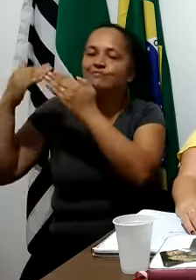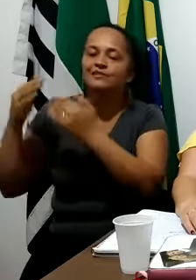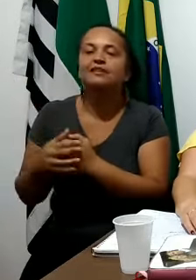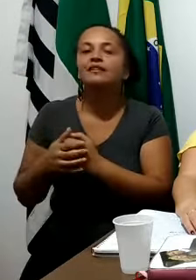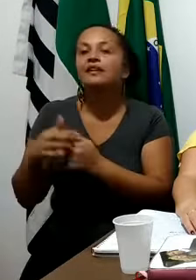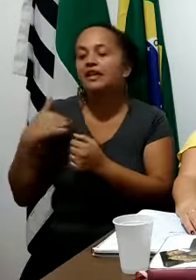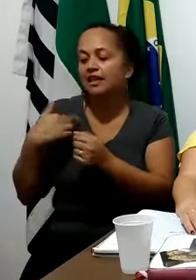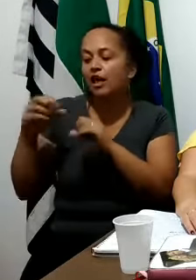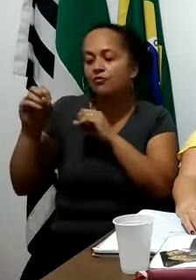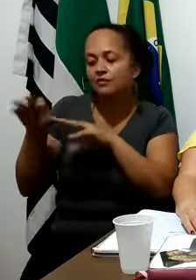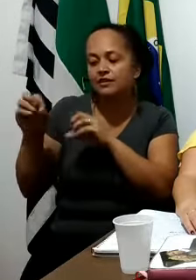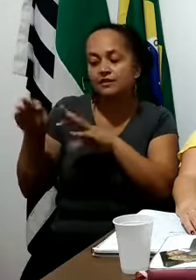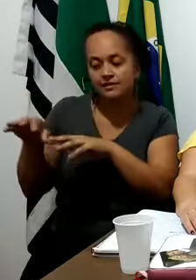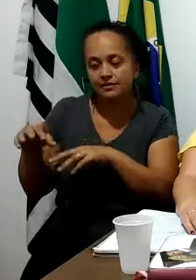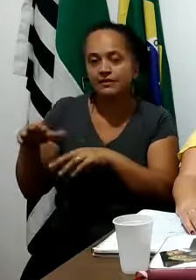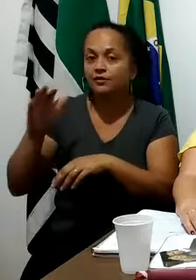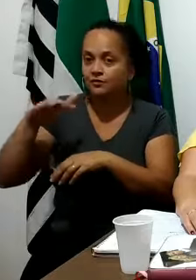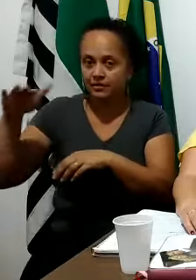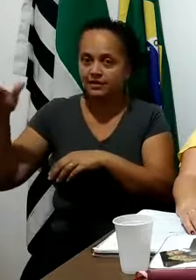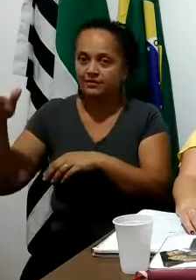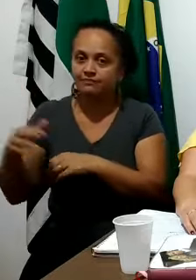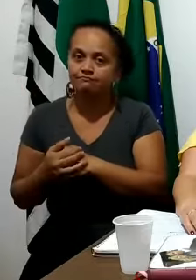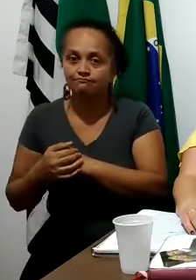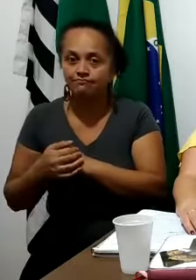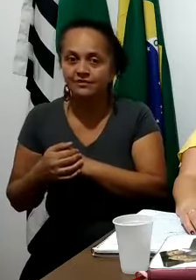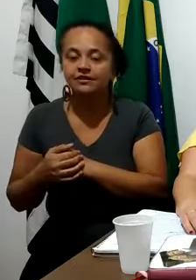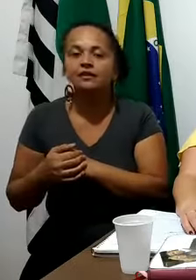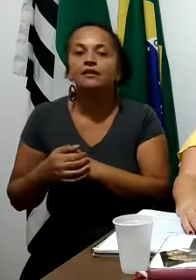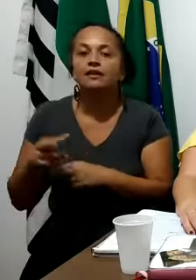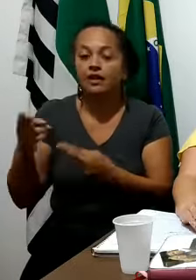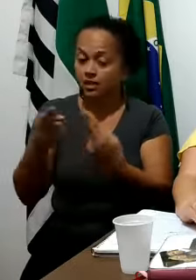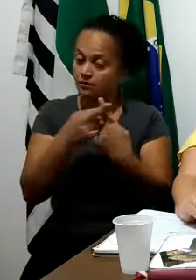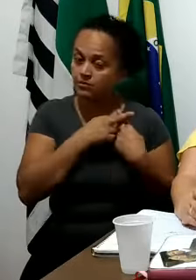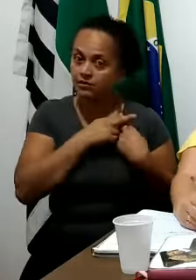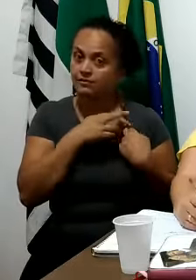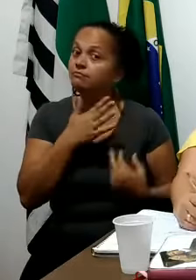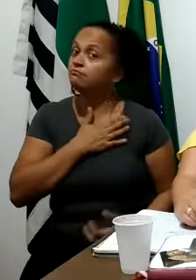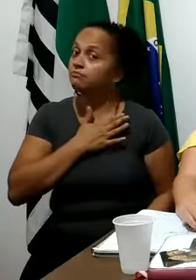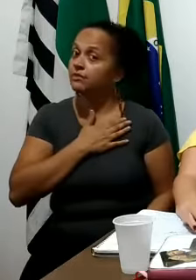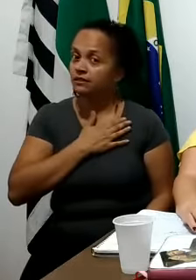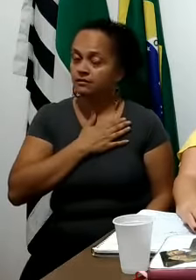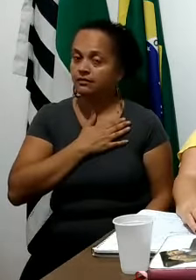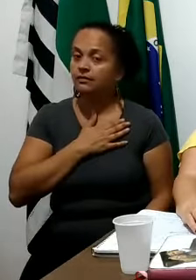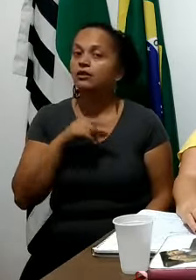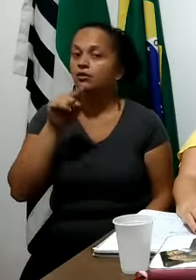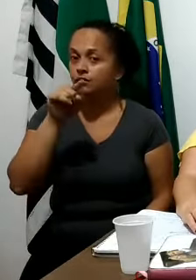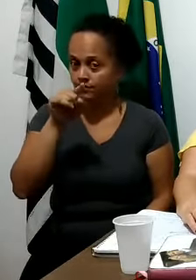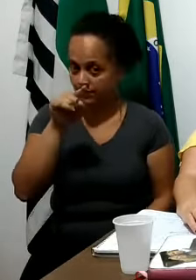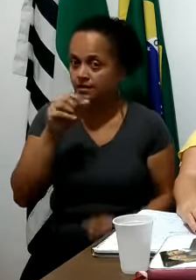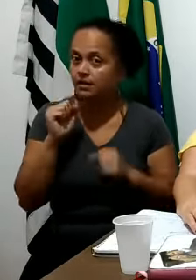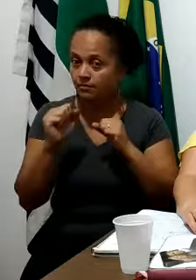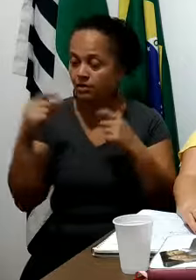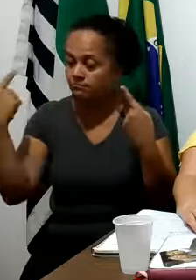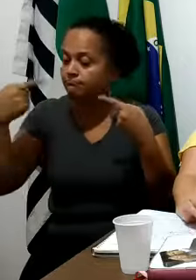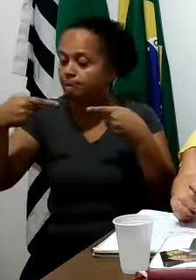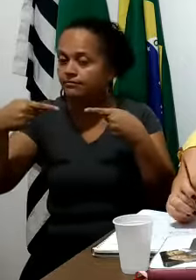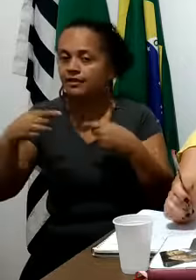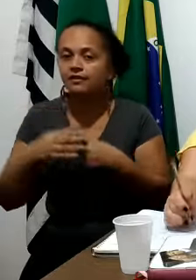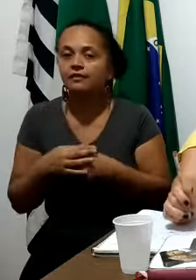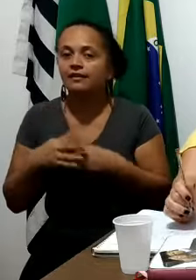nessa criança? É uma responsabilidade minha, né? Então, que vocês sejam desafiados, assim como eu e a Fabi